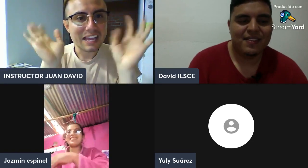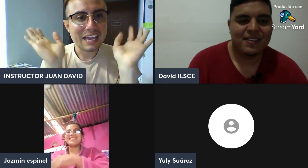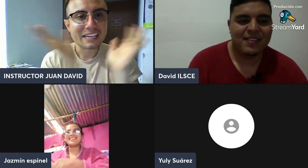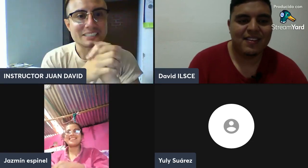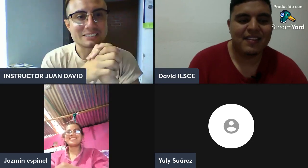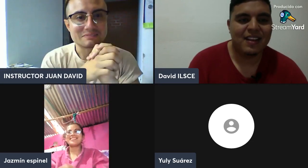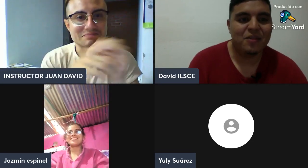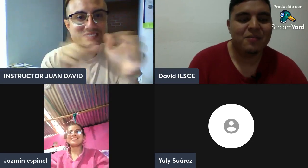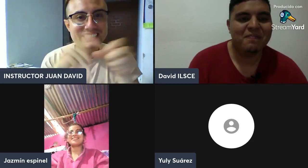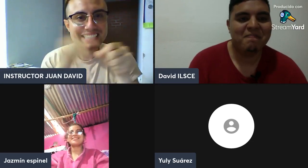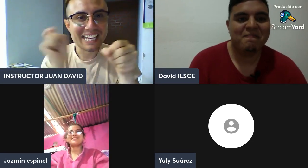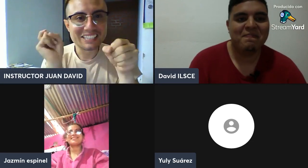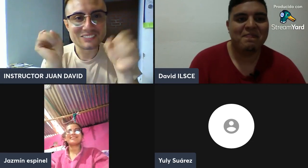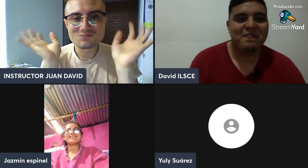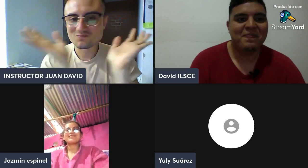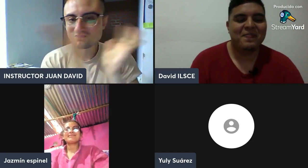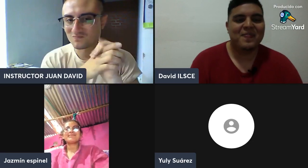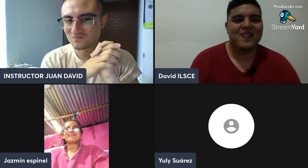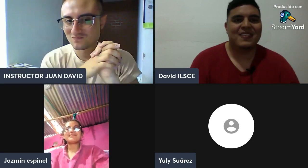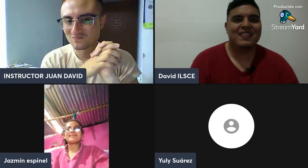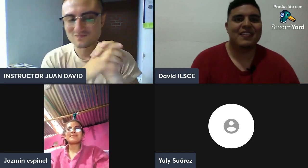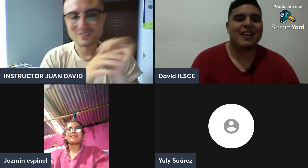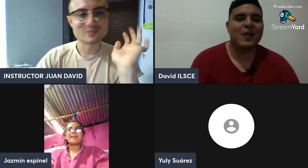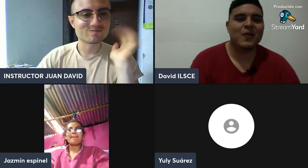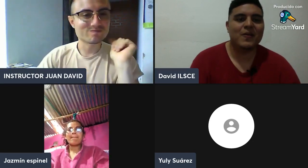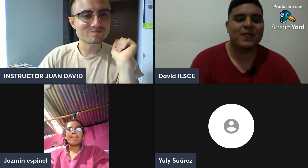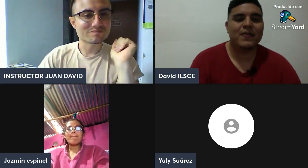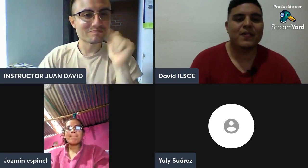Se salió. Se salió.